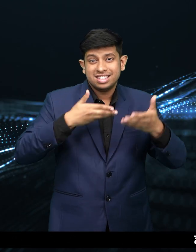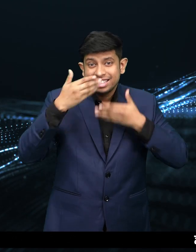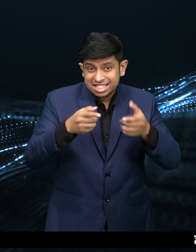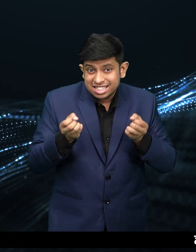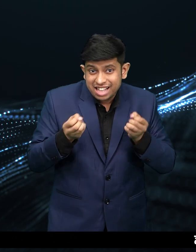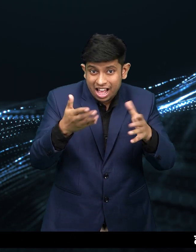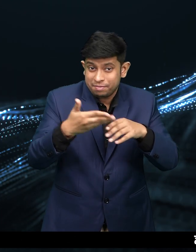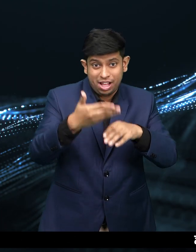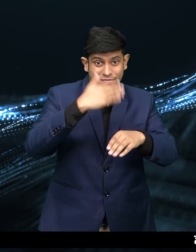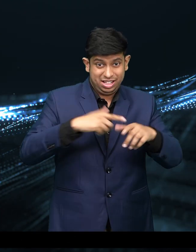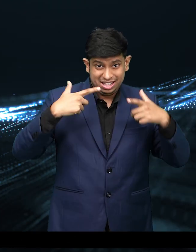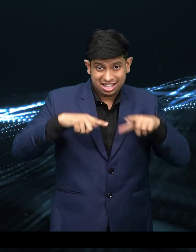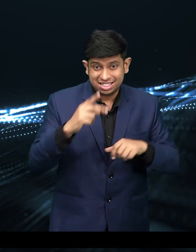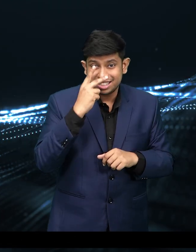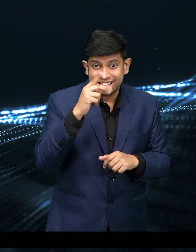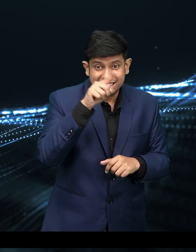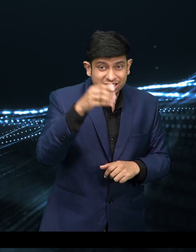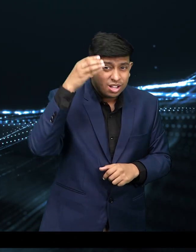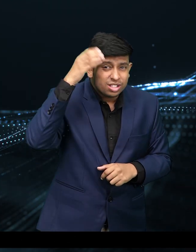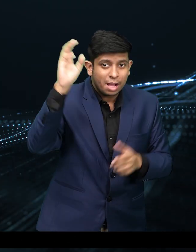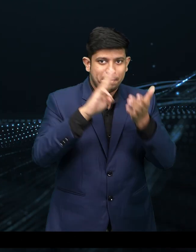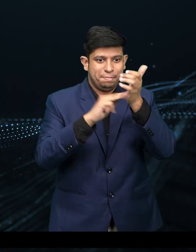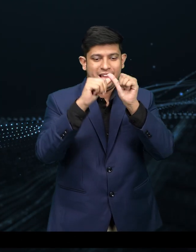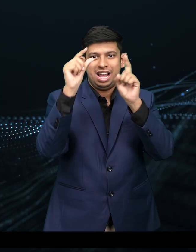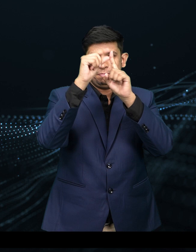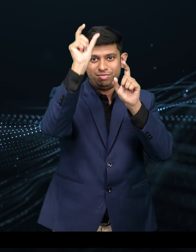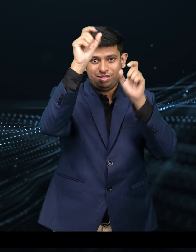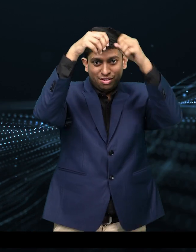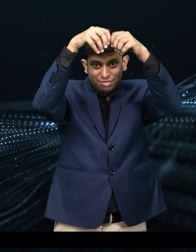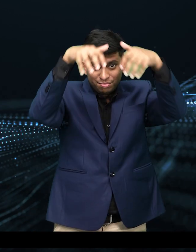సెషన్ను ప్రారంభించే ముందు ఈ కాన్సెప్ట్ మ్యాప్ని చూద్దాం.